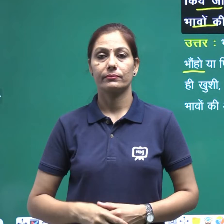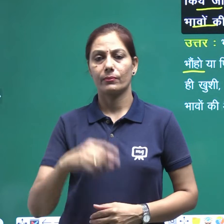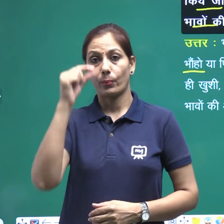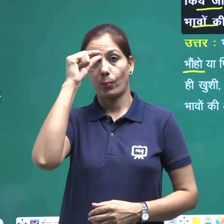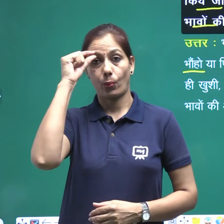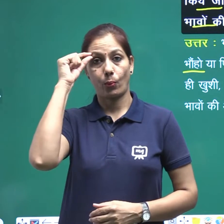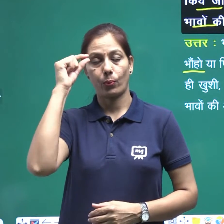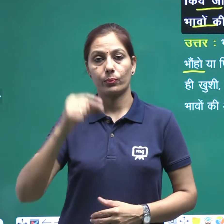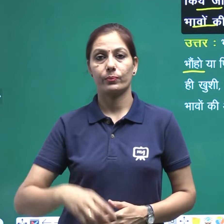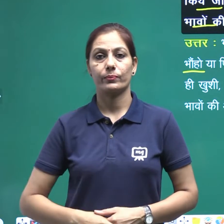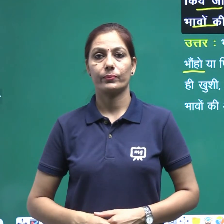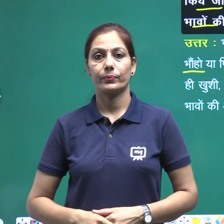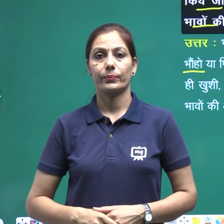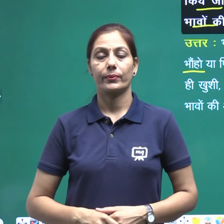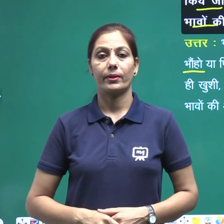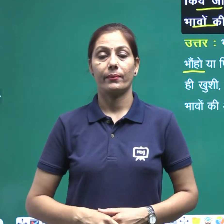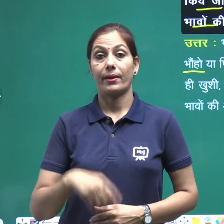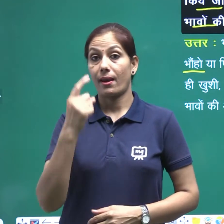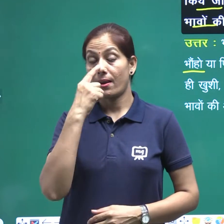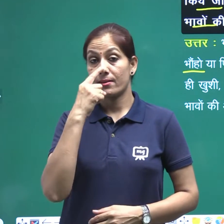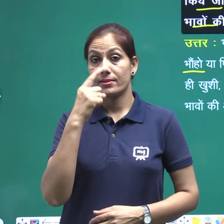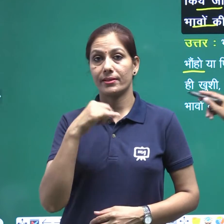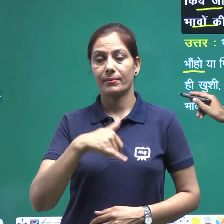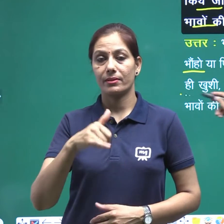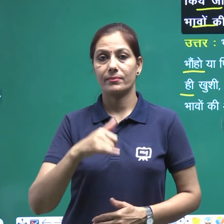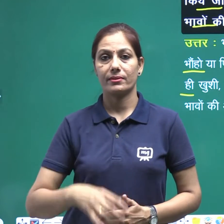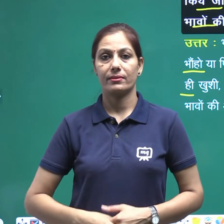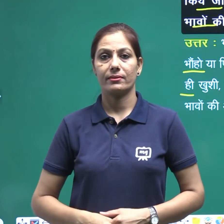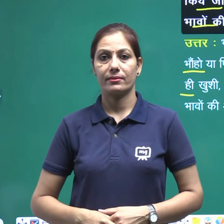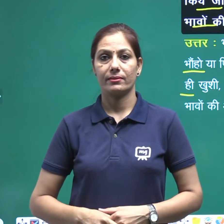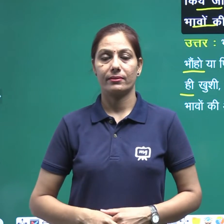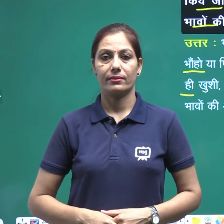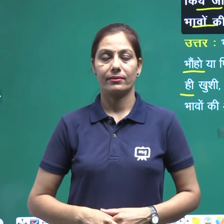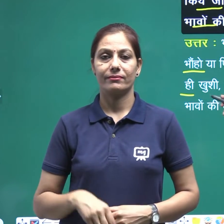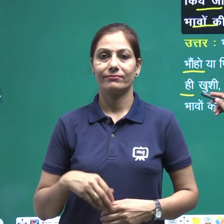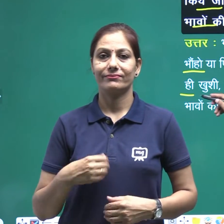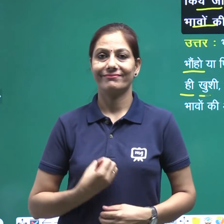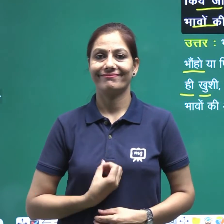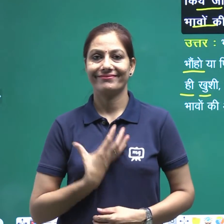भौहों या फिर नासिका के माध्यम से ही खुशी,